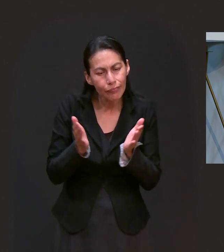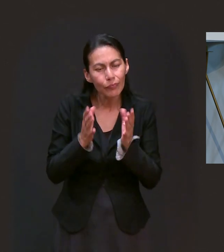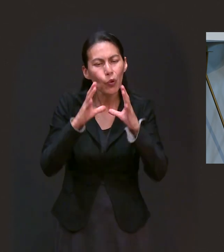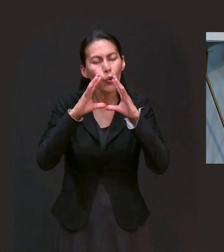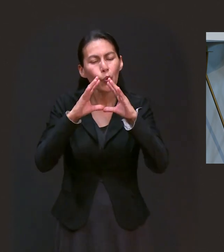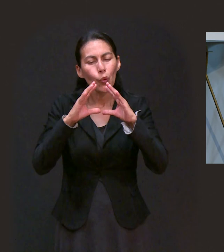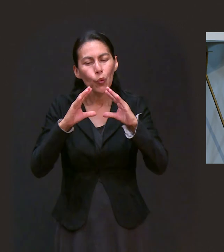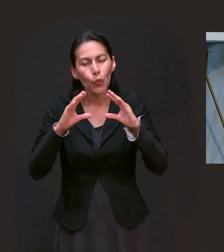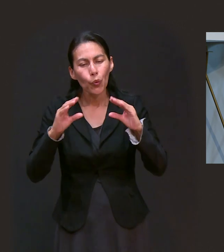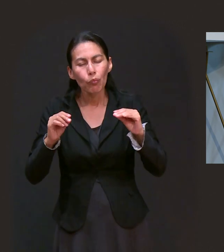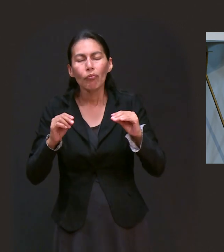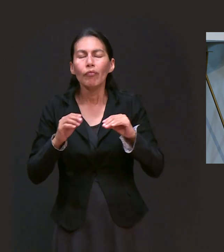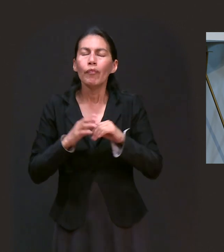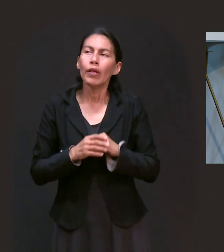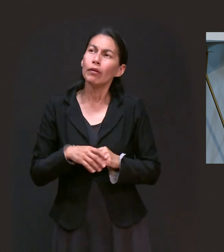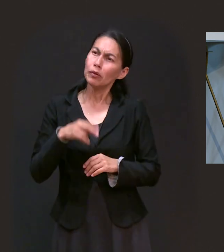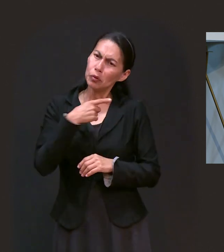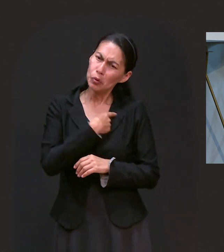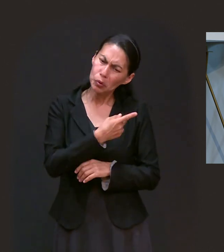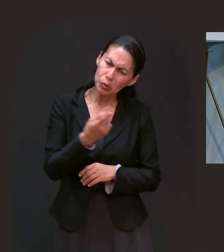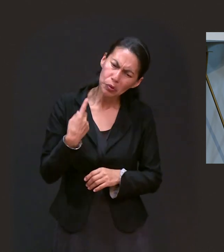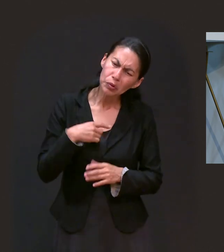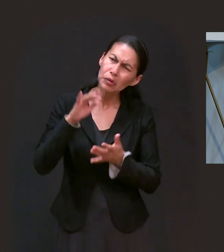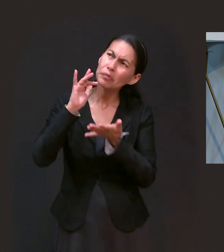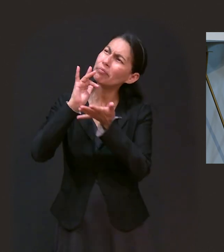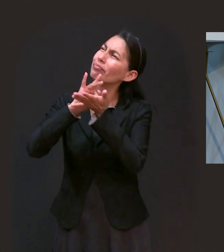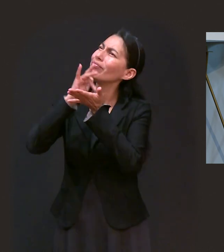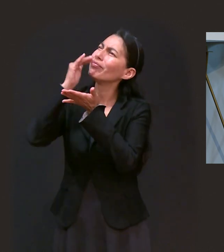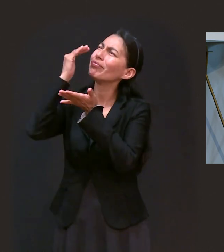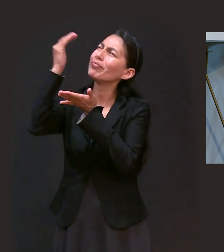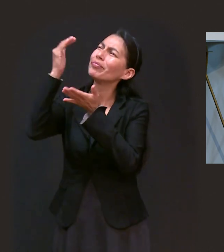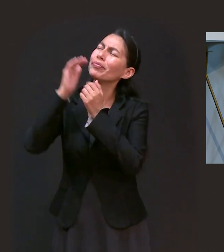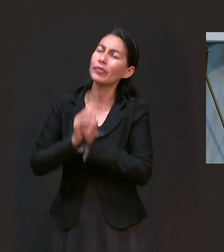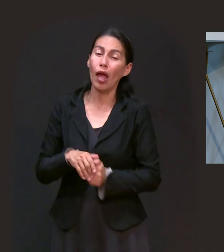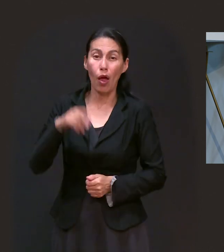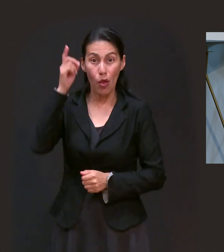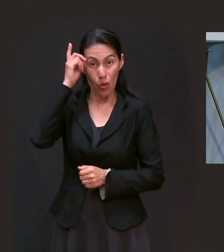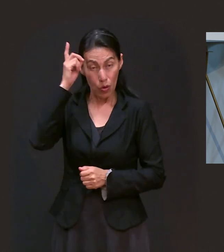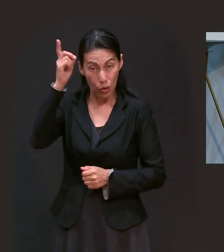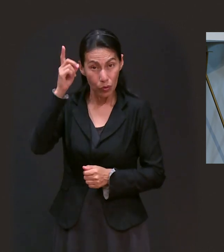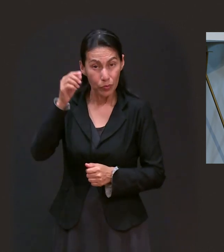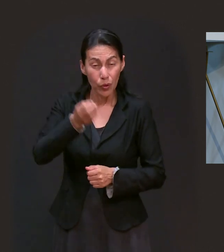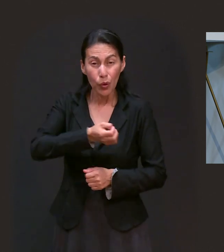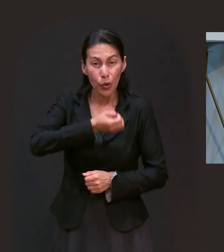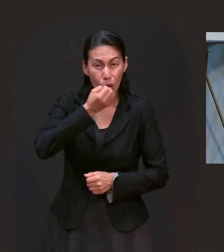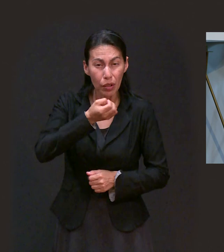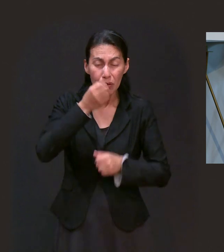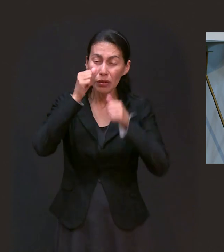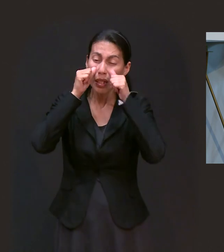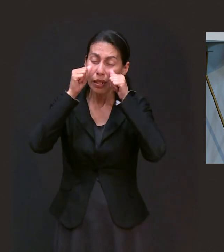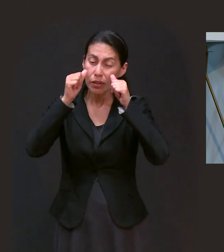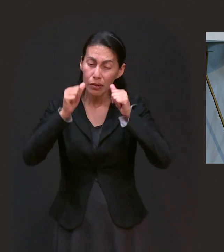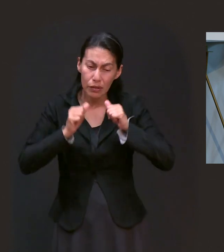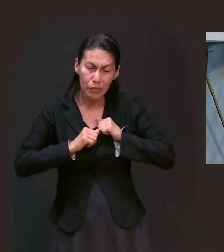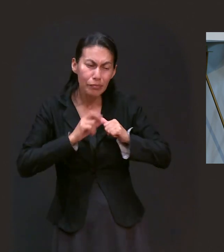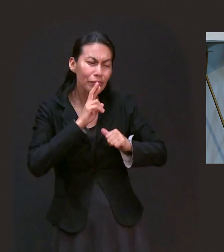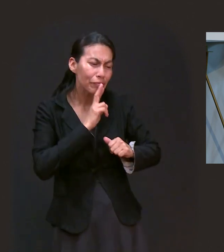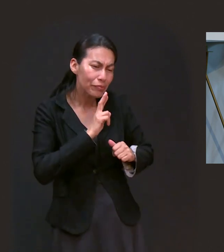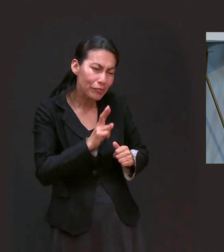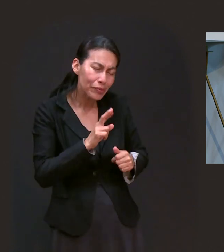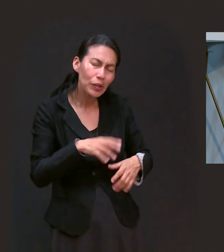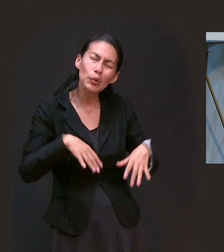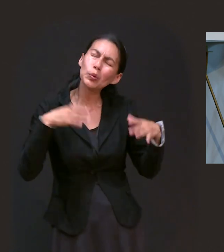muy agradecidos porque dios contesta nuestras oraciones a mi dios es real